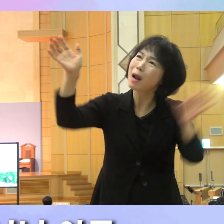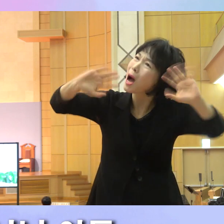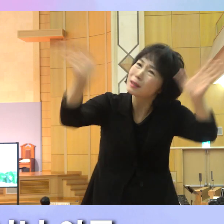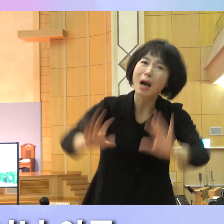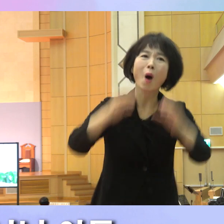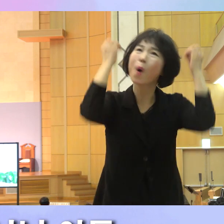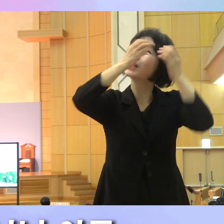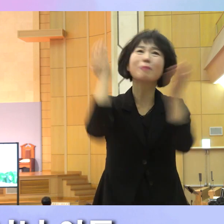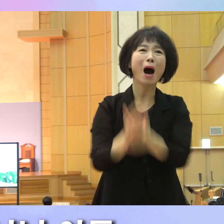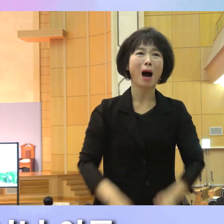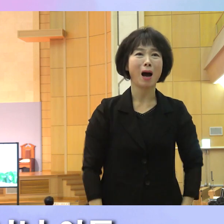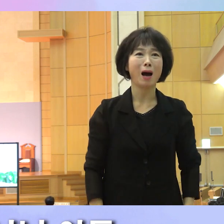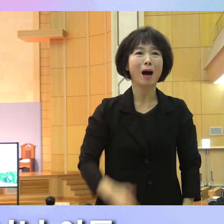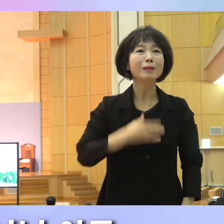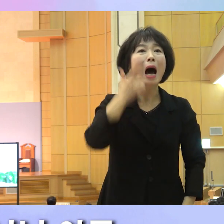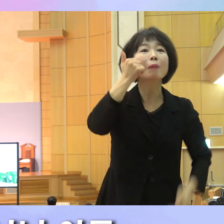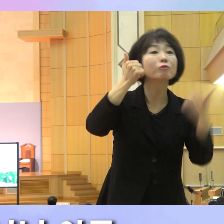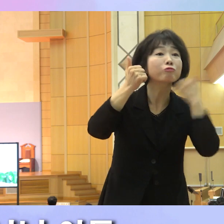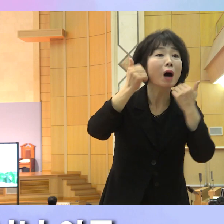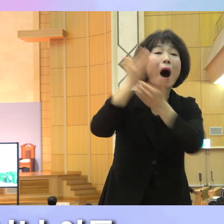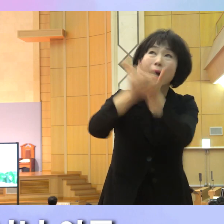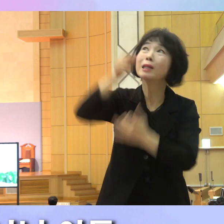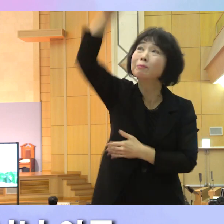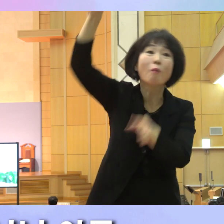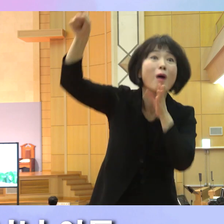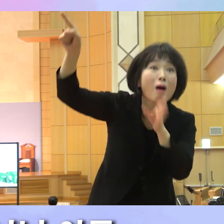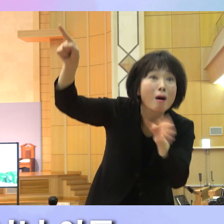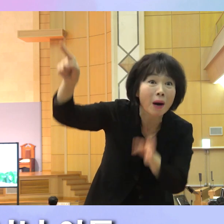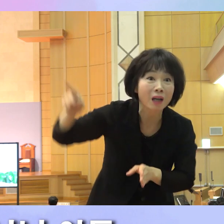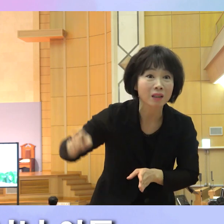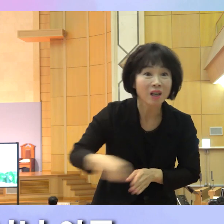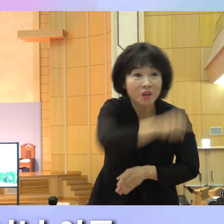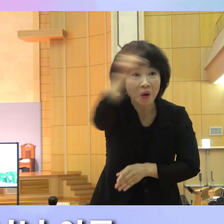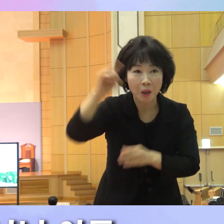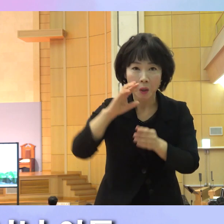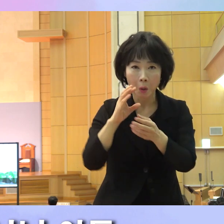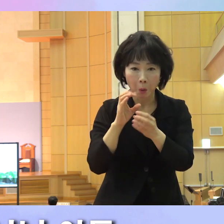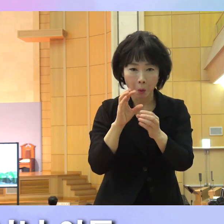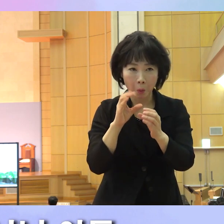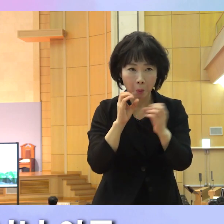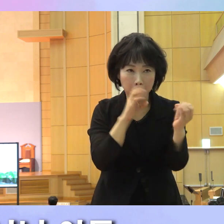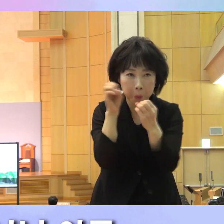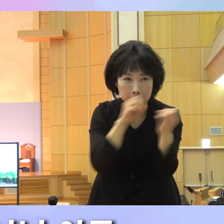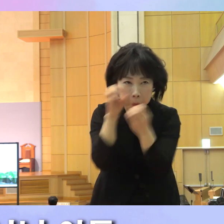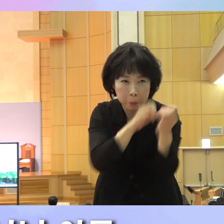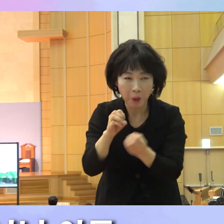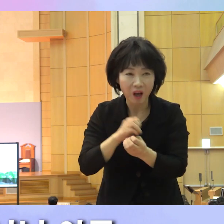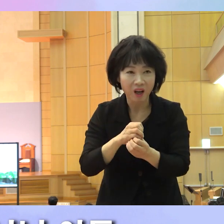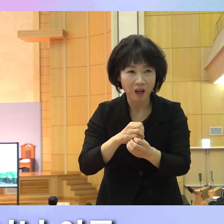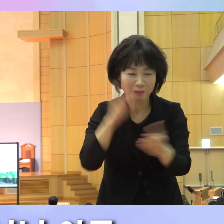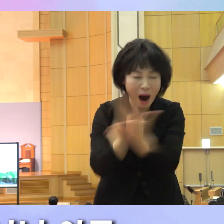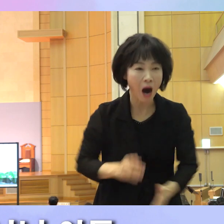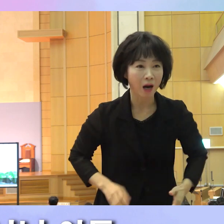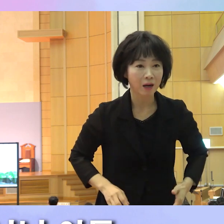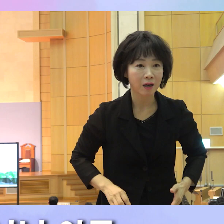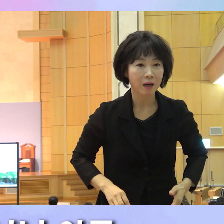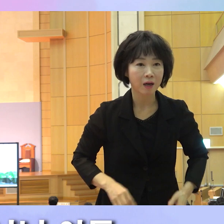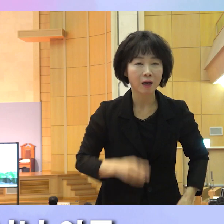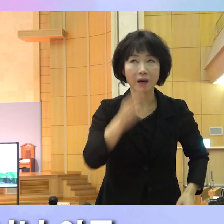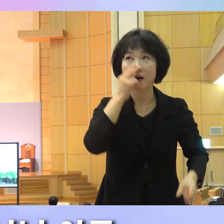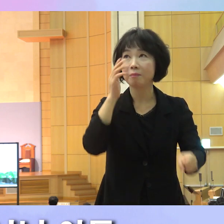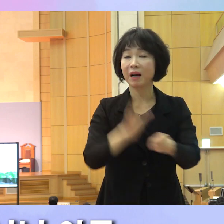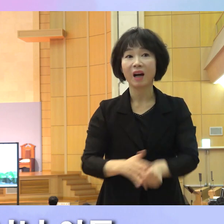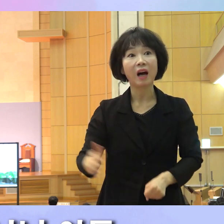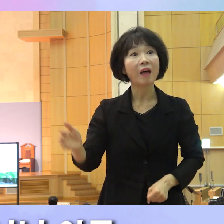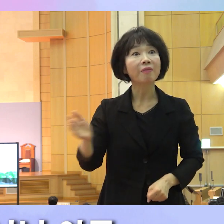그러니까 예수님이 수군거리지 좀 마라. 나를 보내신 아버지께서